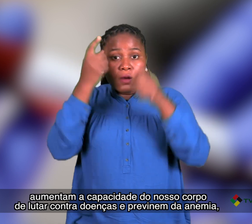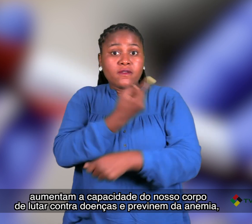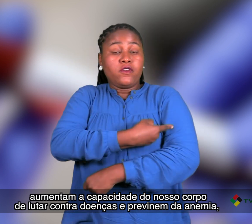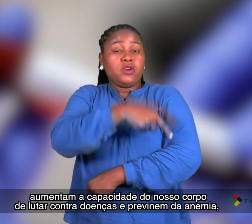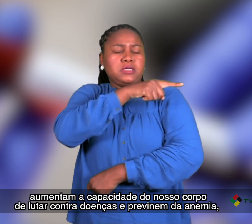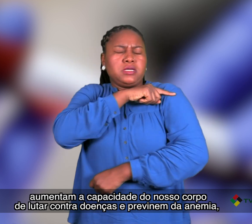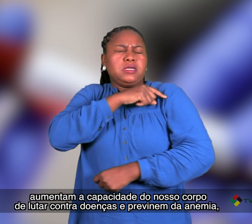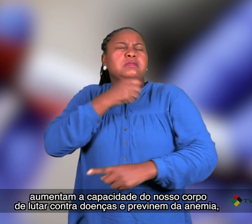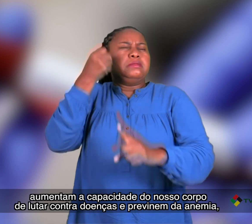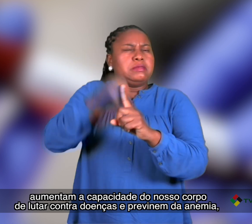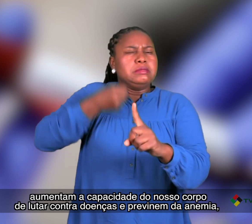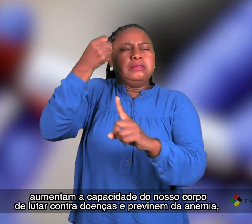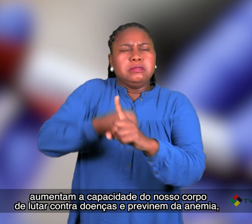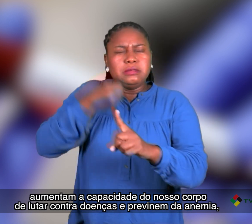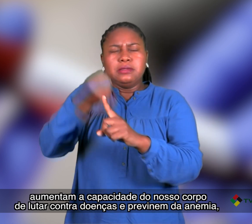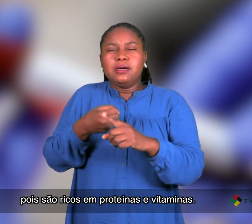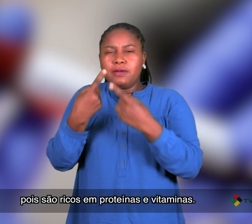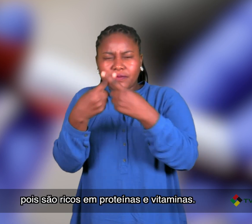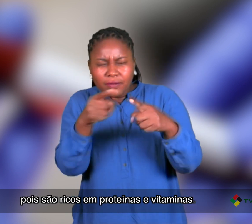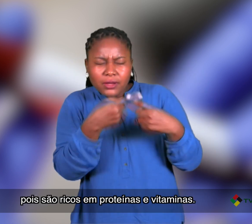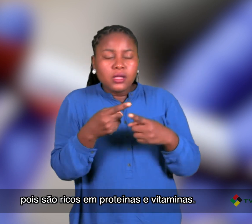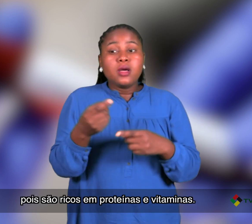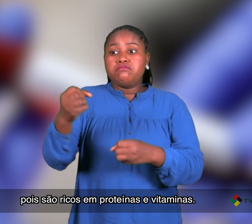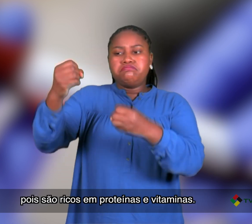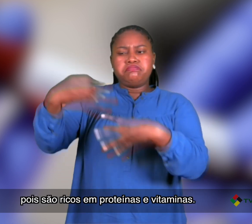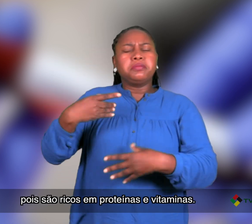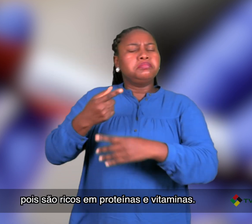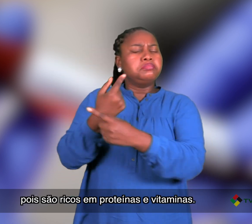contra doenças e previnem da anemia. São ricos em proteínas e vitaminas.